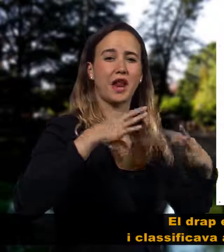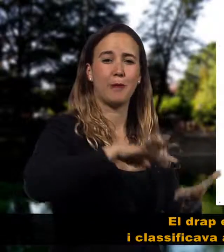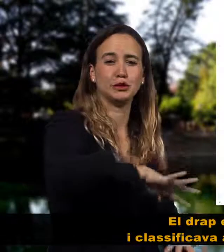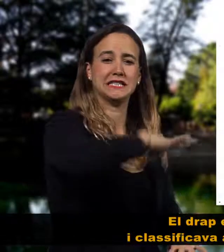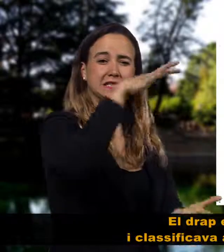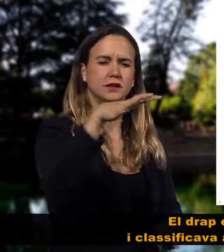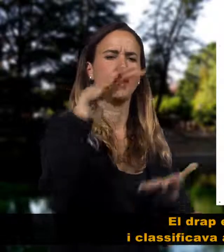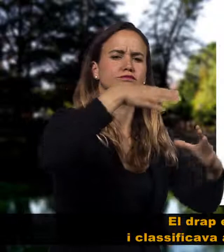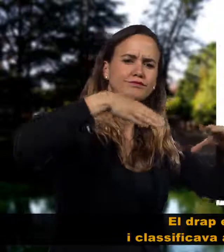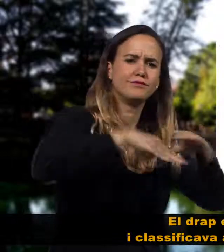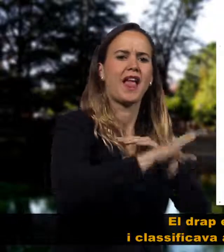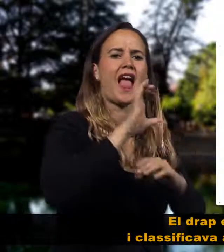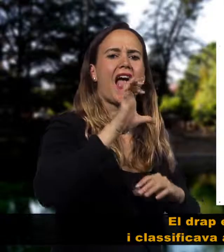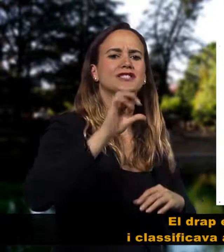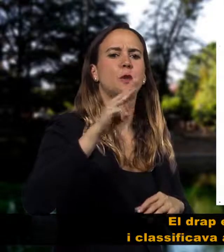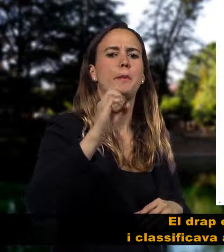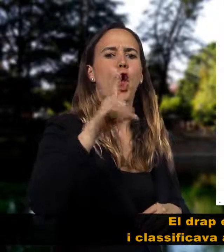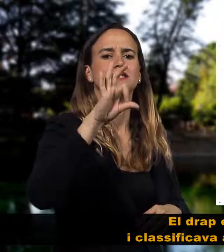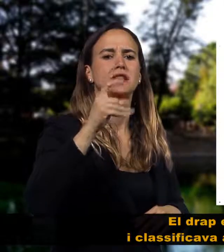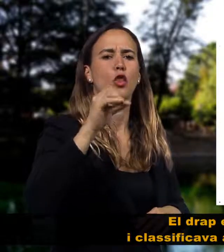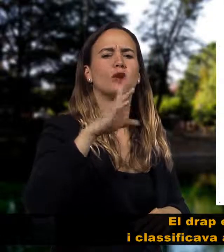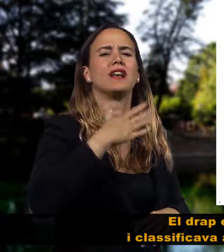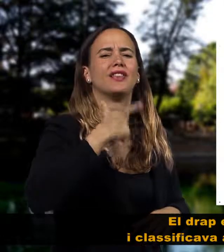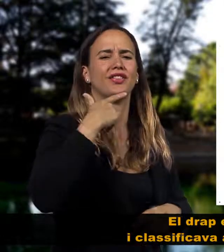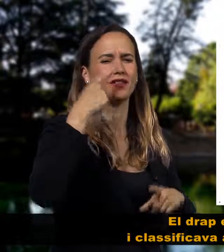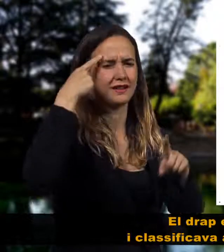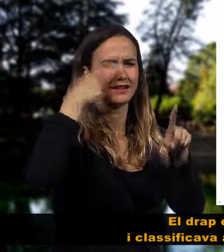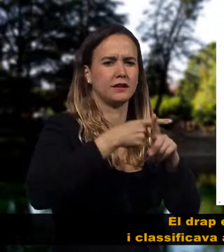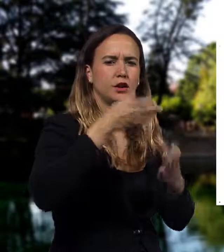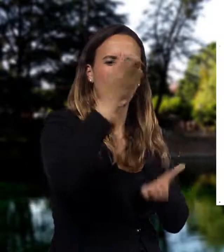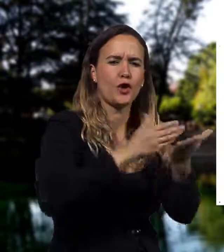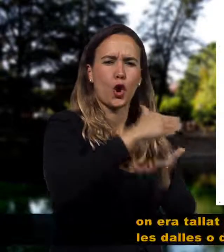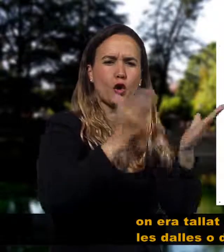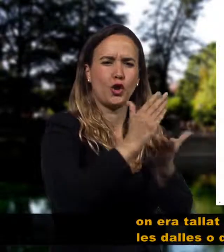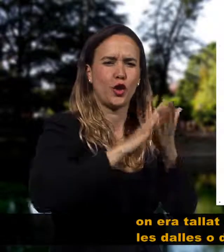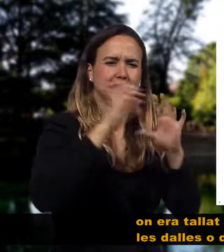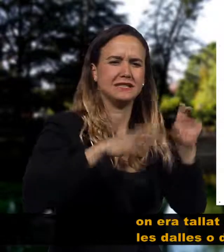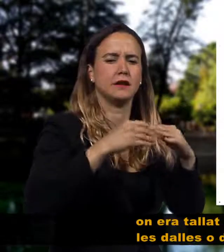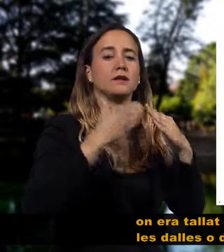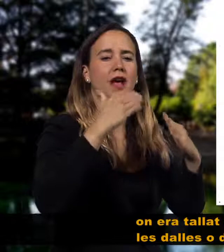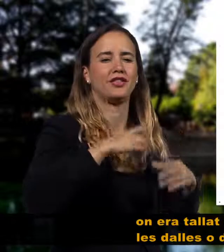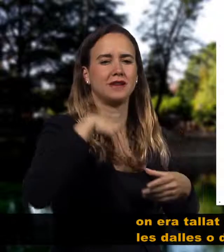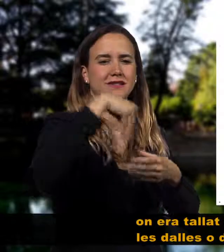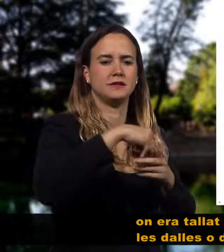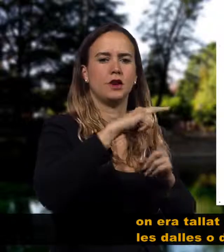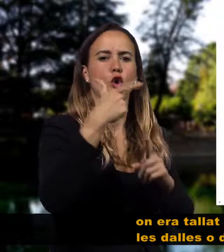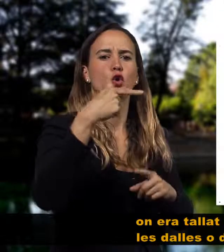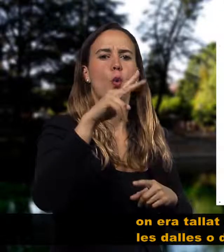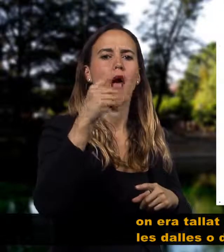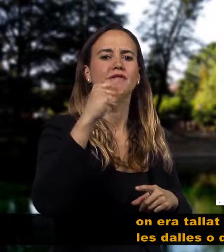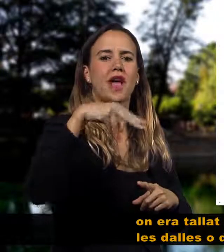El drap es triava i classificava a l'espolsador, on era tallat amb l'ajut de les dalles o del marrassà.